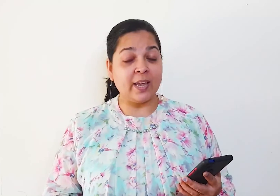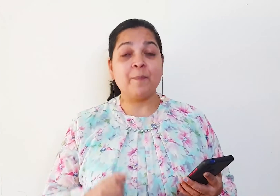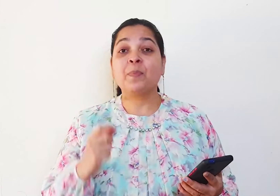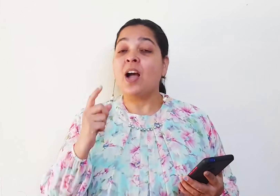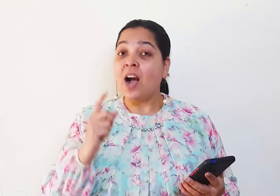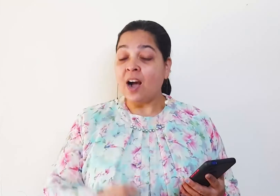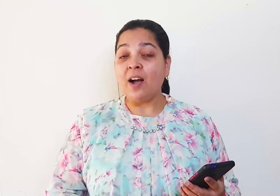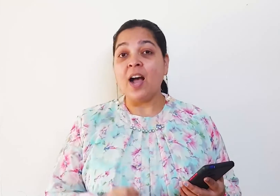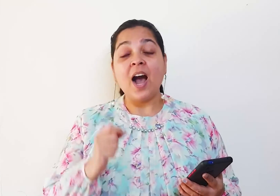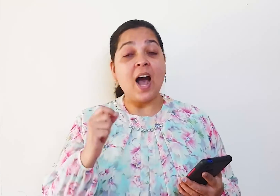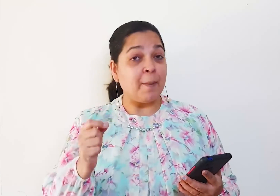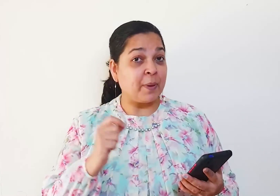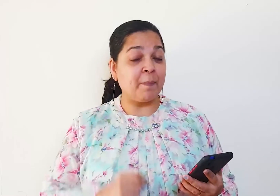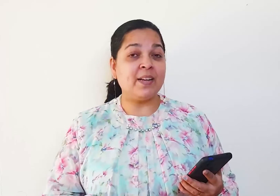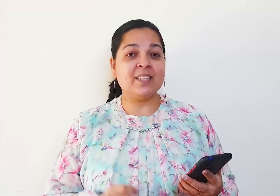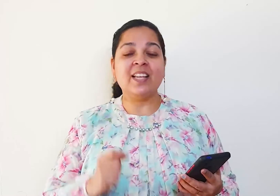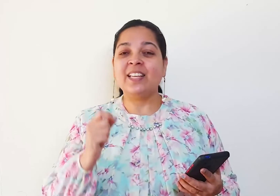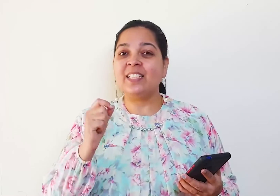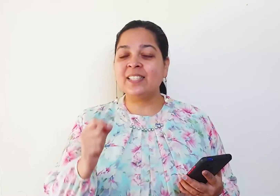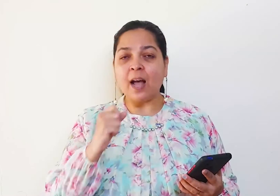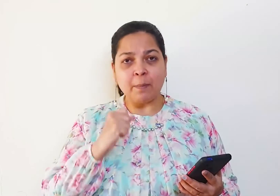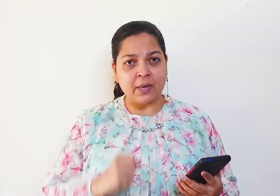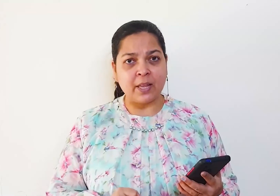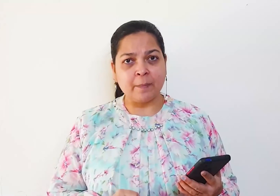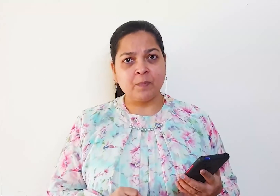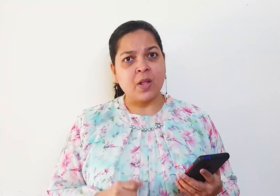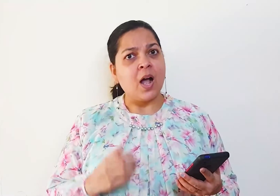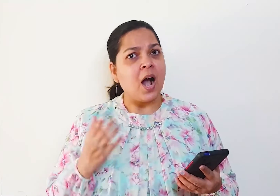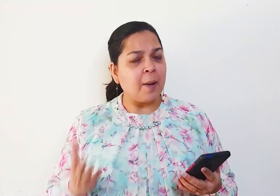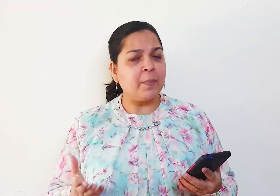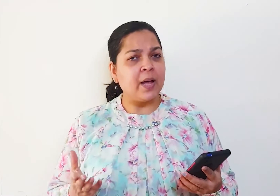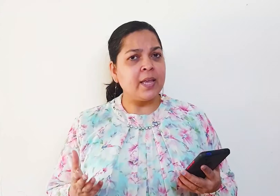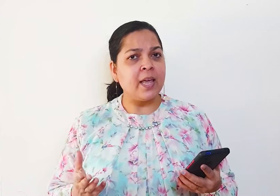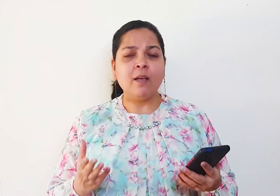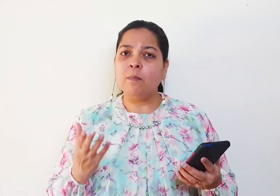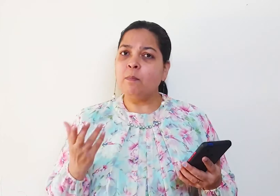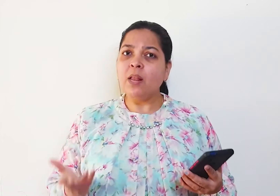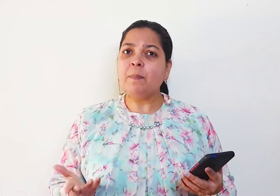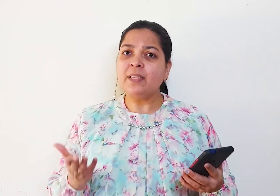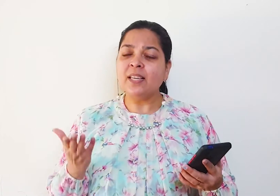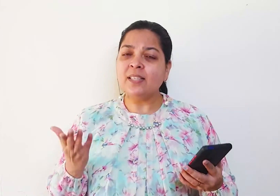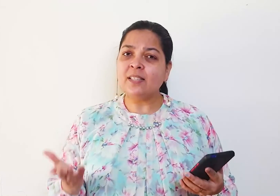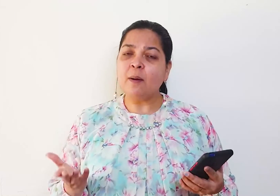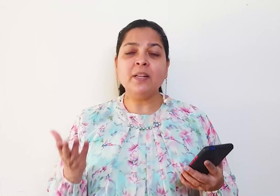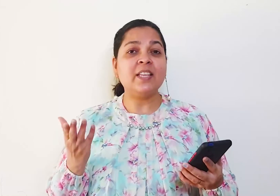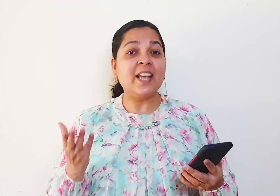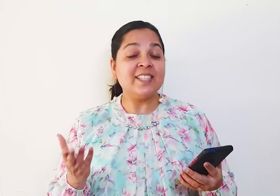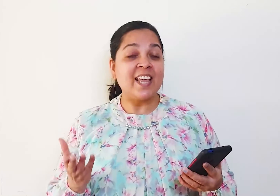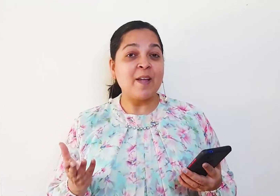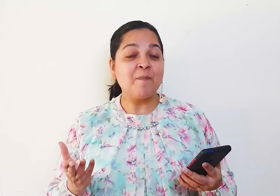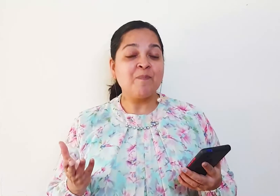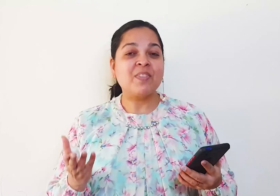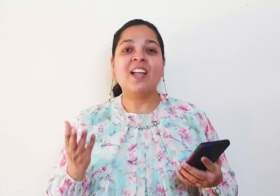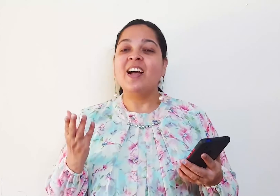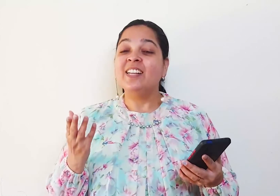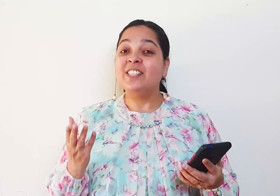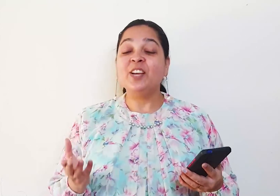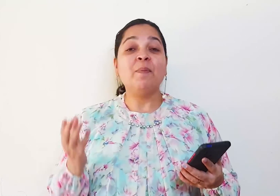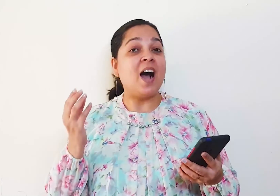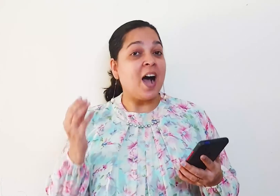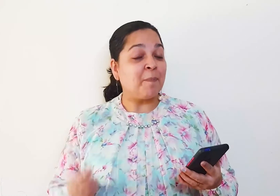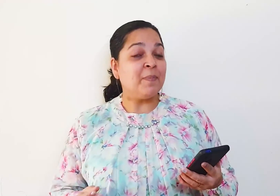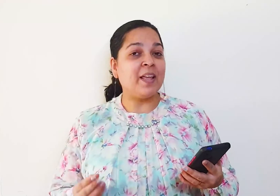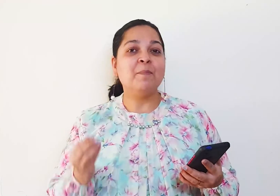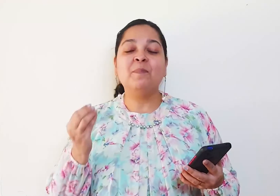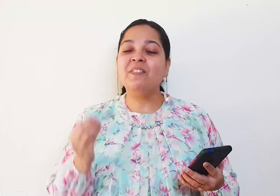ग्रहण गर्नुभयो त्यही दिन तपाईँले त्यो शक्तिलाई पनि ग्रहण गर्नुभएको छ। हालेलुया। जुन दिन हामीले प्रभु